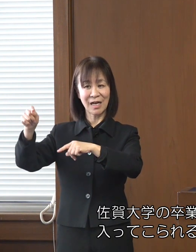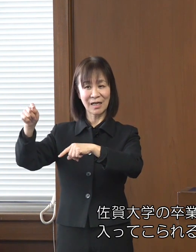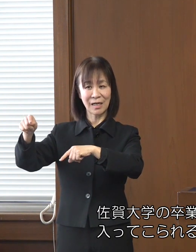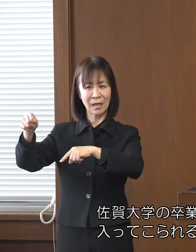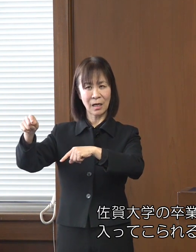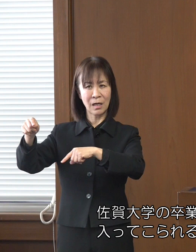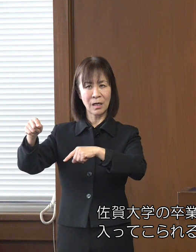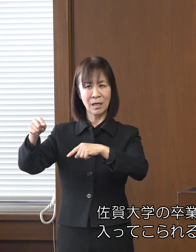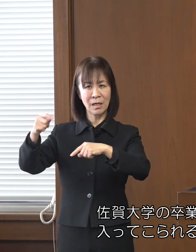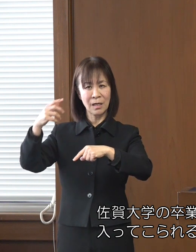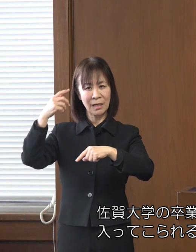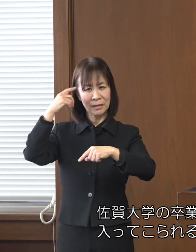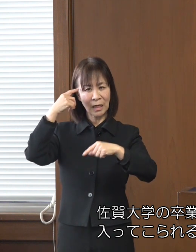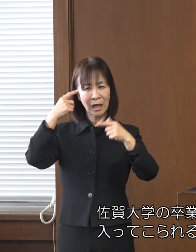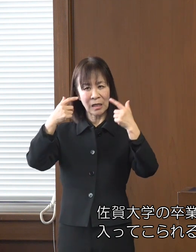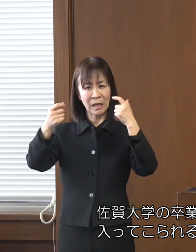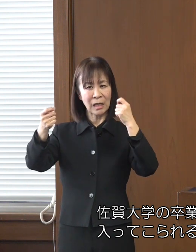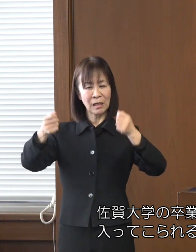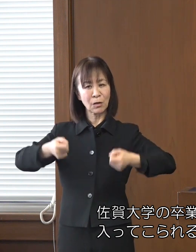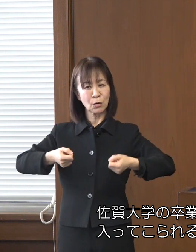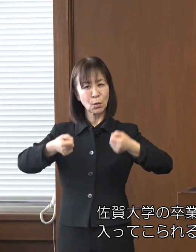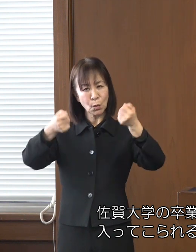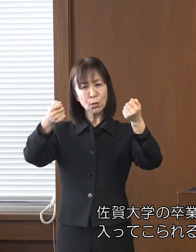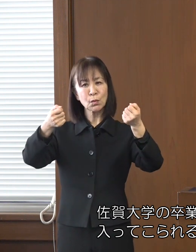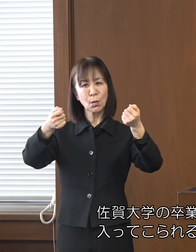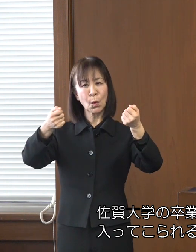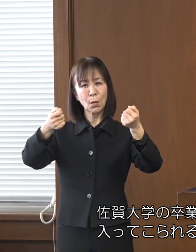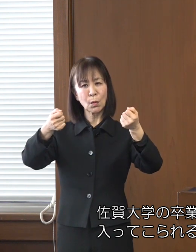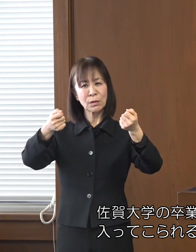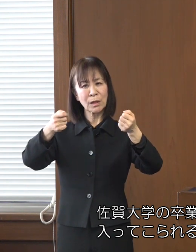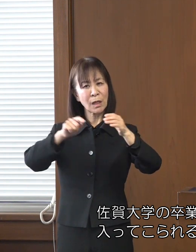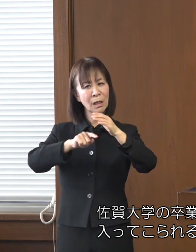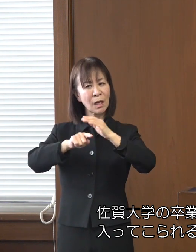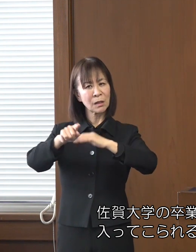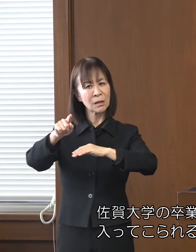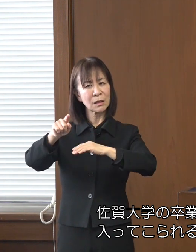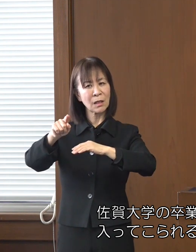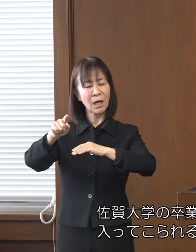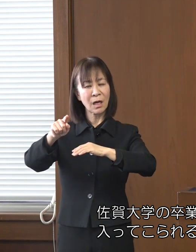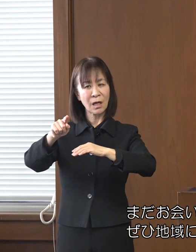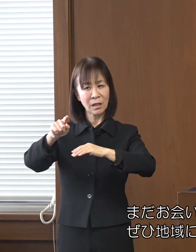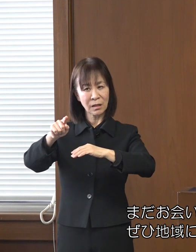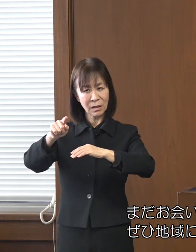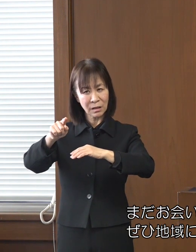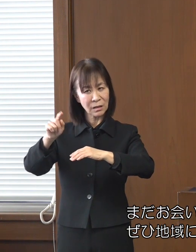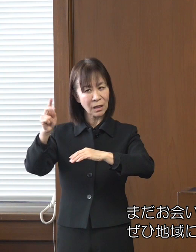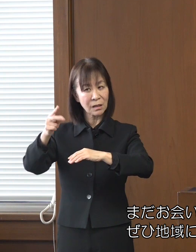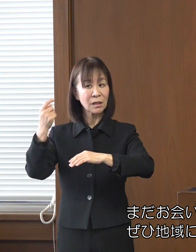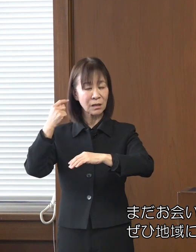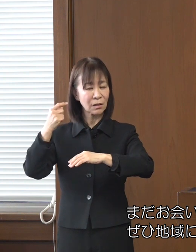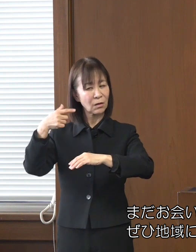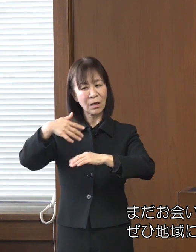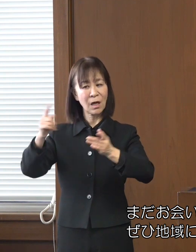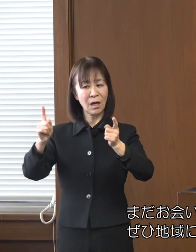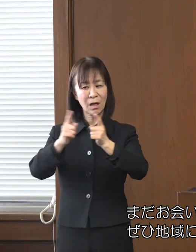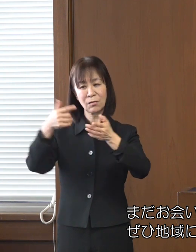佐賀大学の卒業生の方がリーダーで入ってこられるって側面しておりますけれども、まだお会いしておりませんけれども